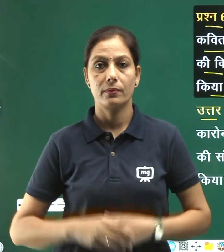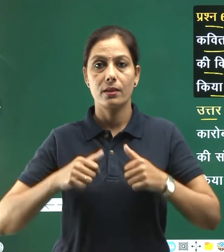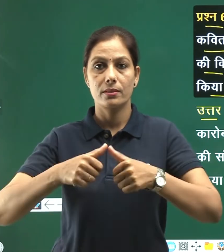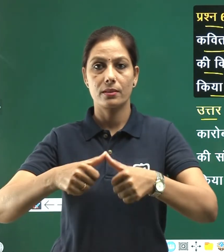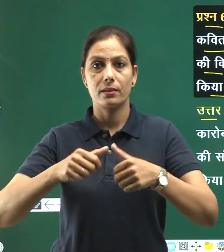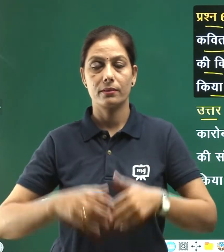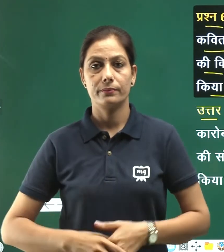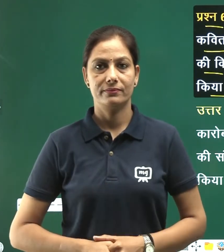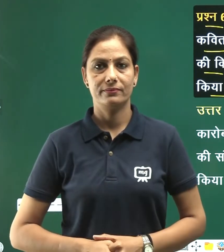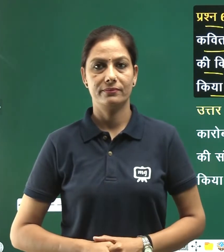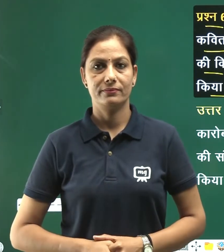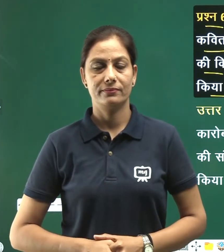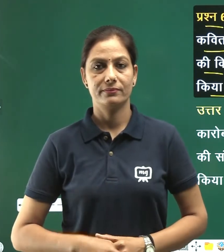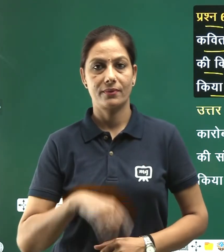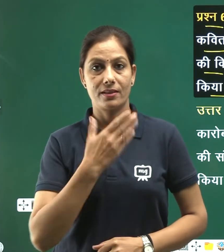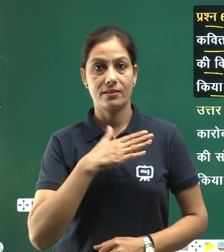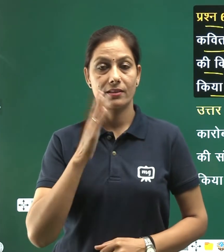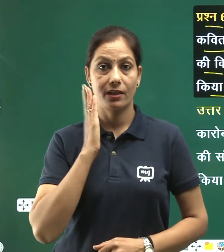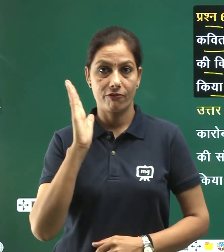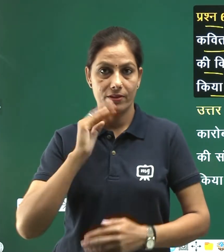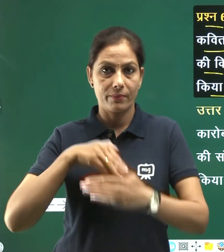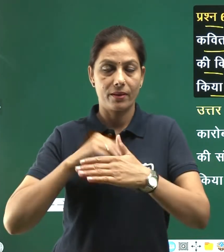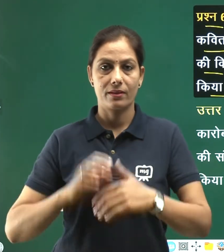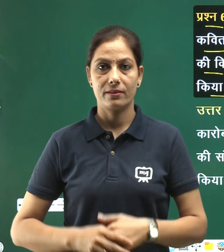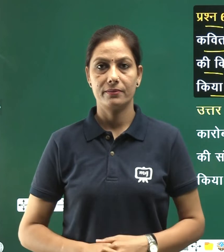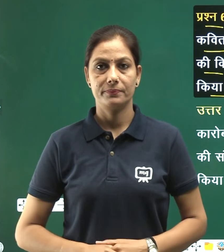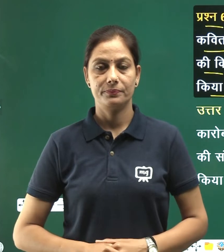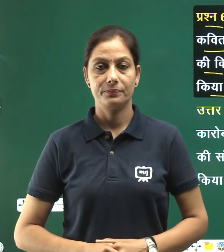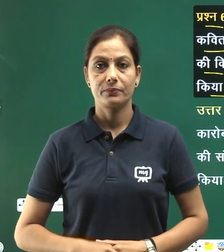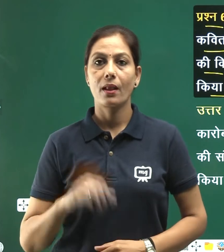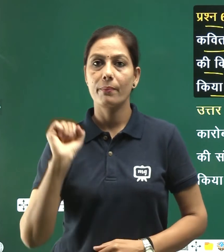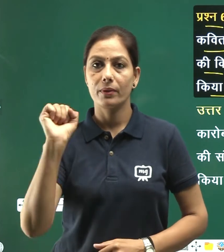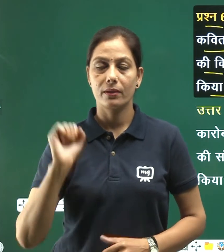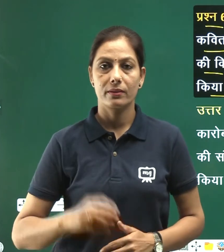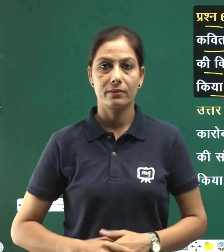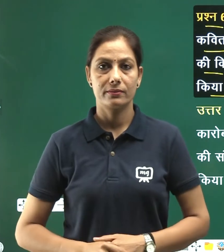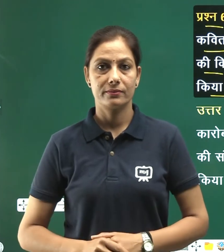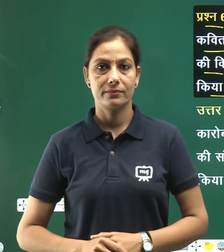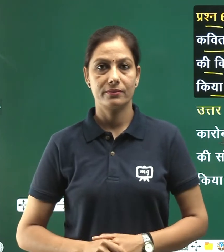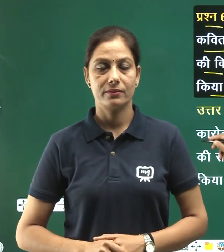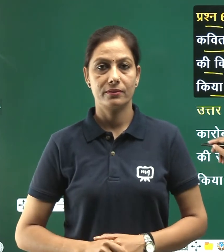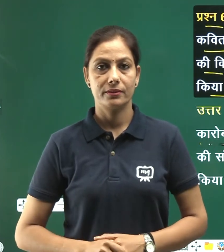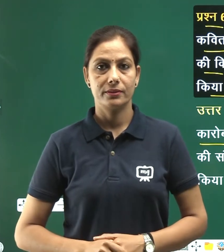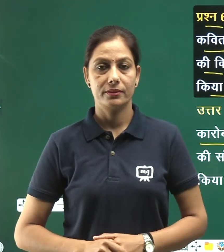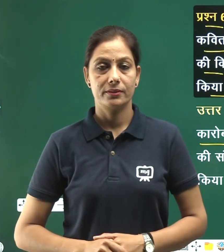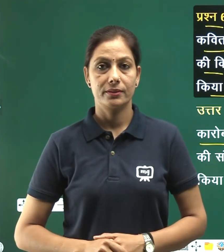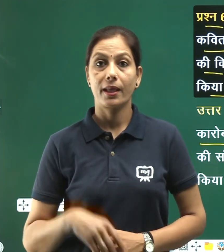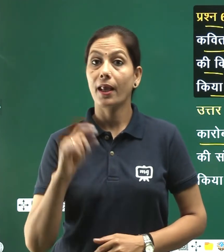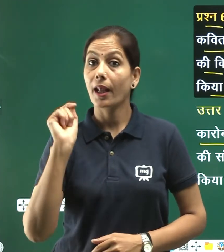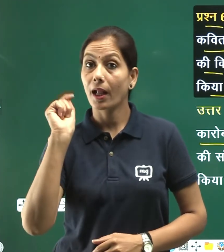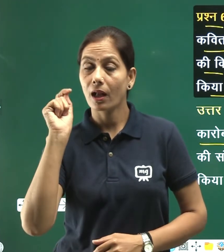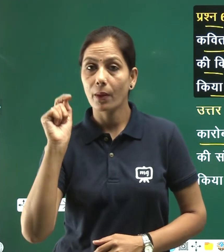उत्तर है इस कविता में अपने कारोबारी लाभ के